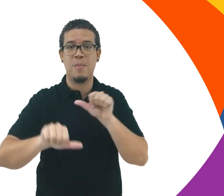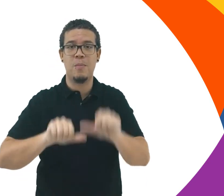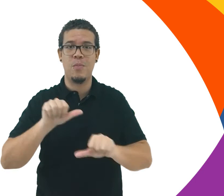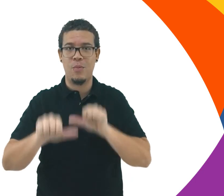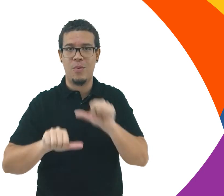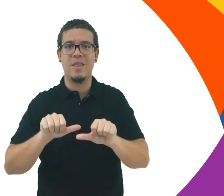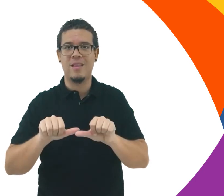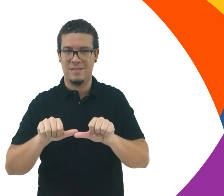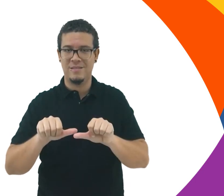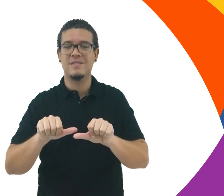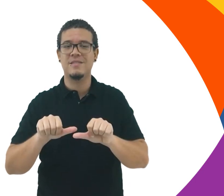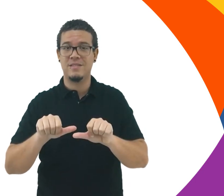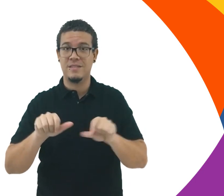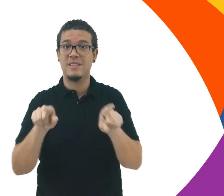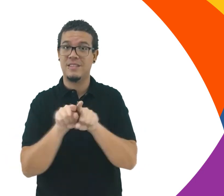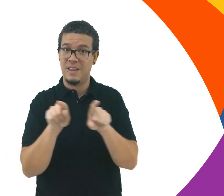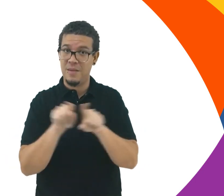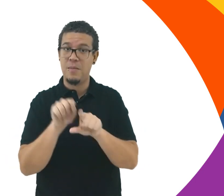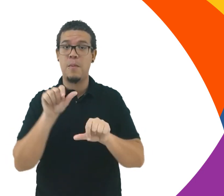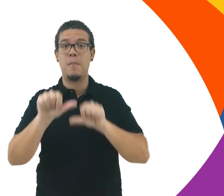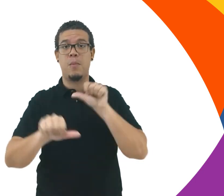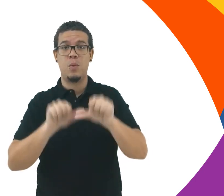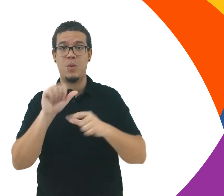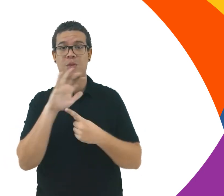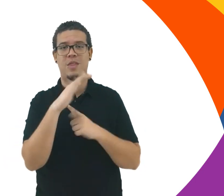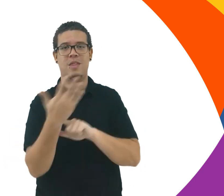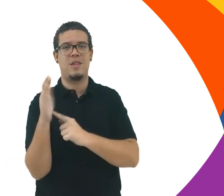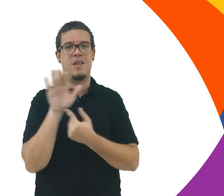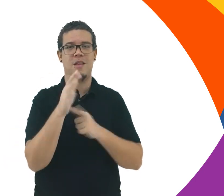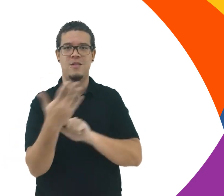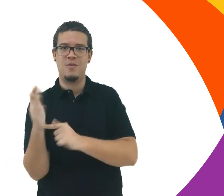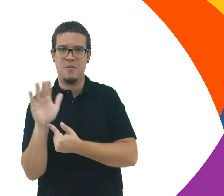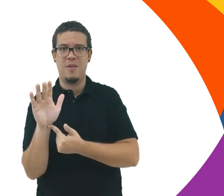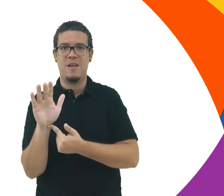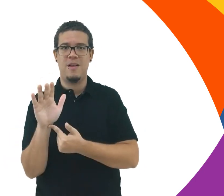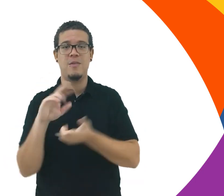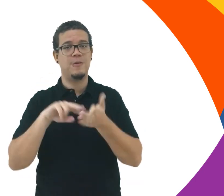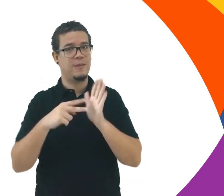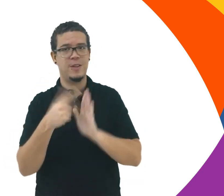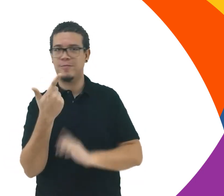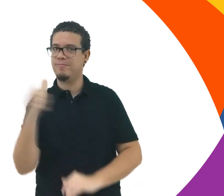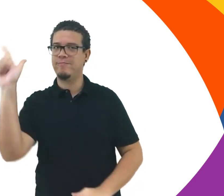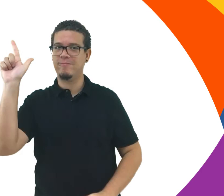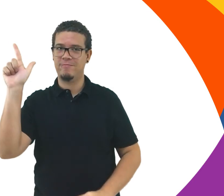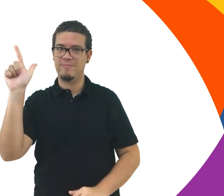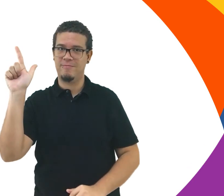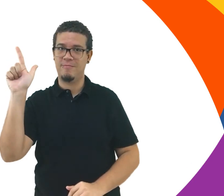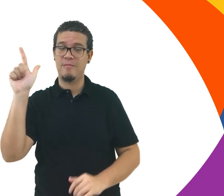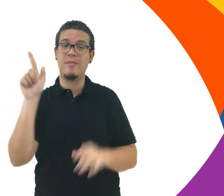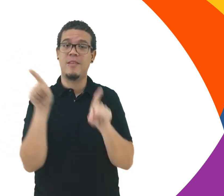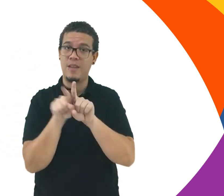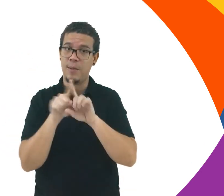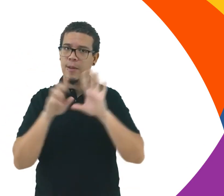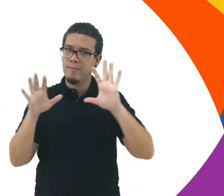que a expressão mudou? E ela mudou também a orientação da mão. Por isso deu um outro sentido, um